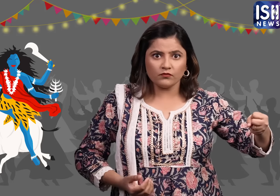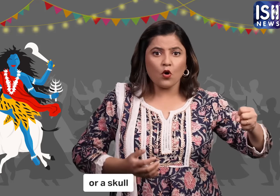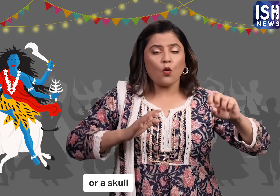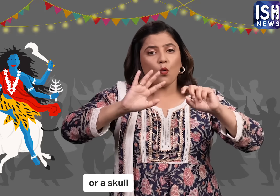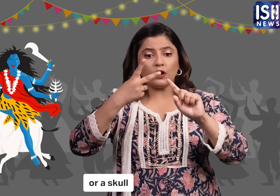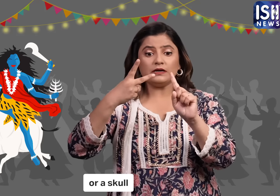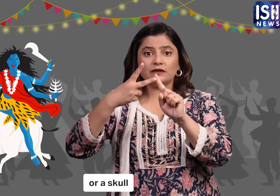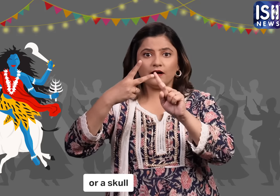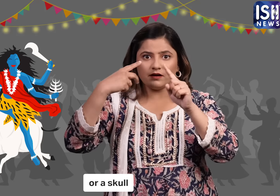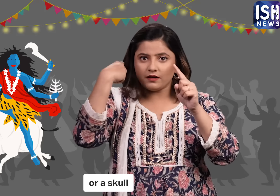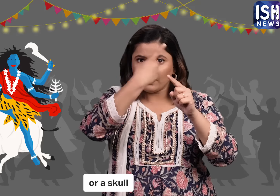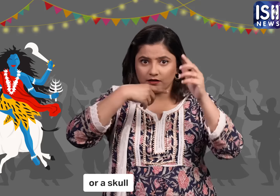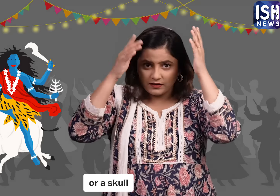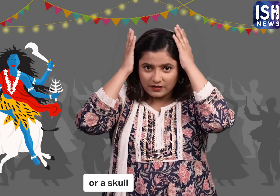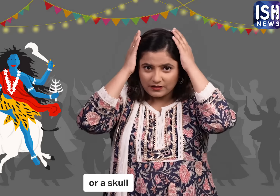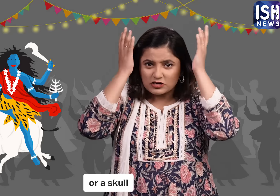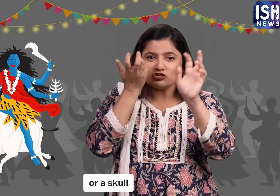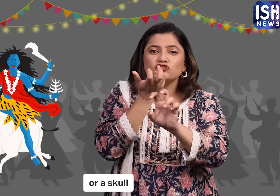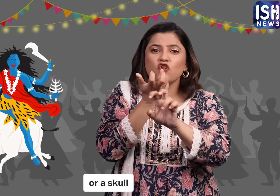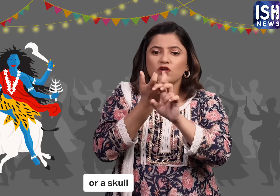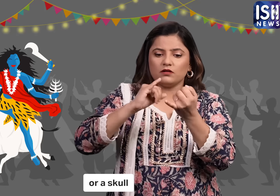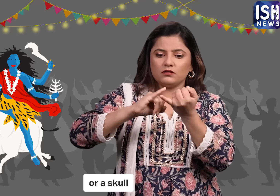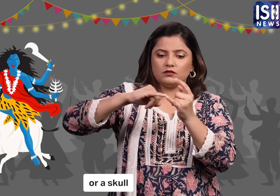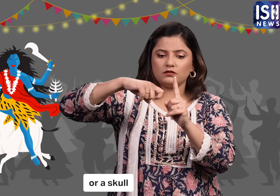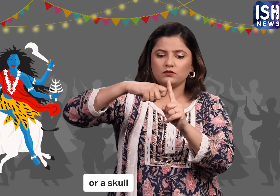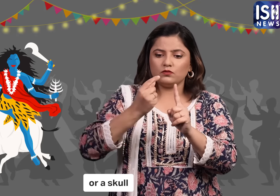या खोपड़ी को पकड़े हुए दिखाया जाता है।